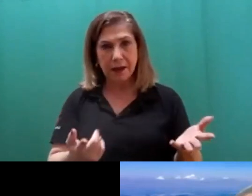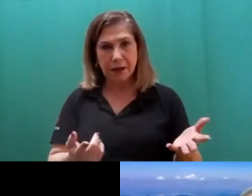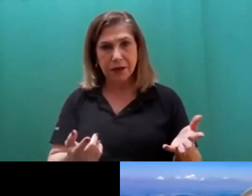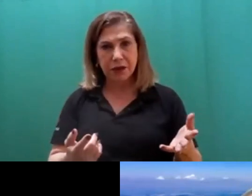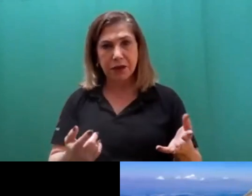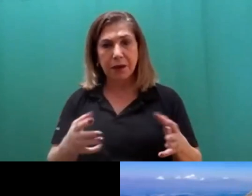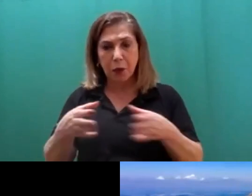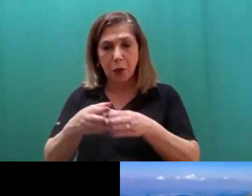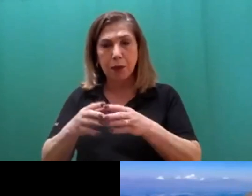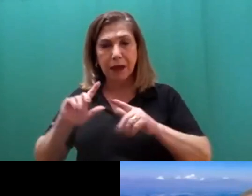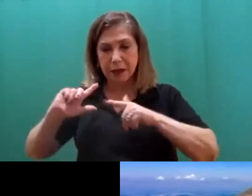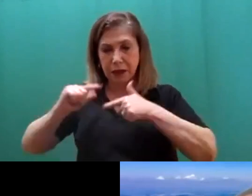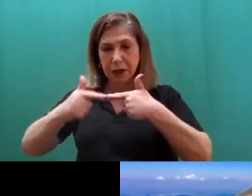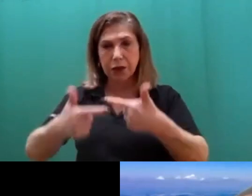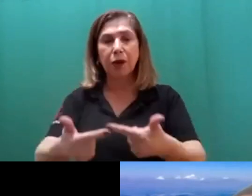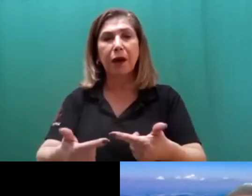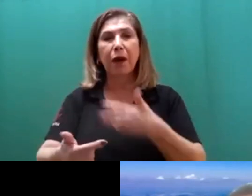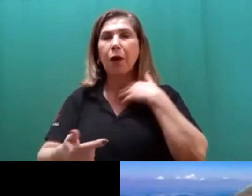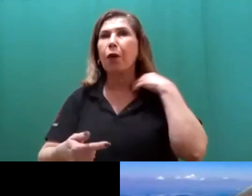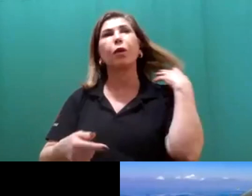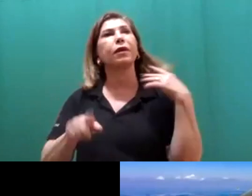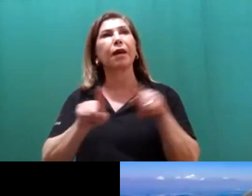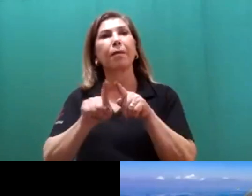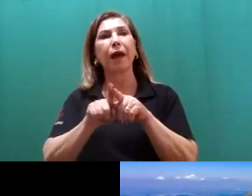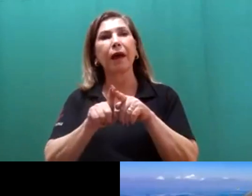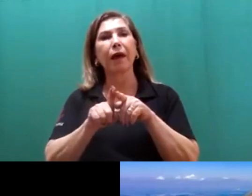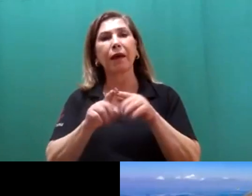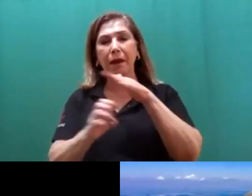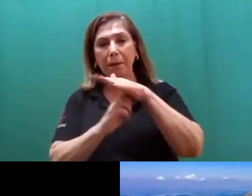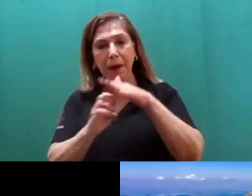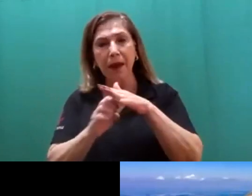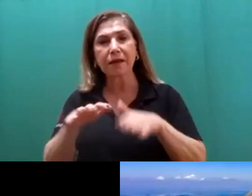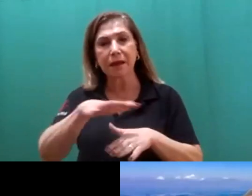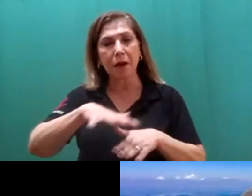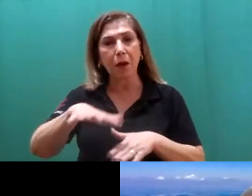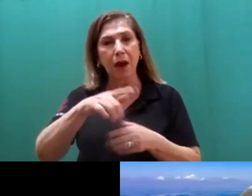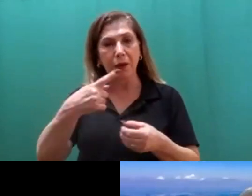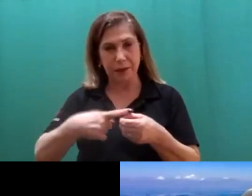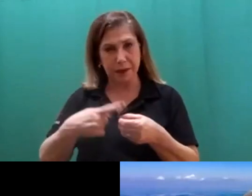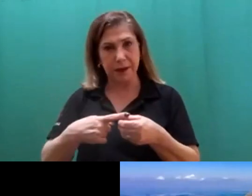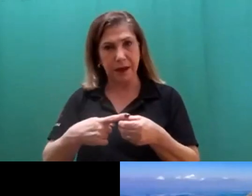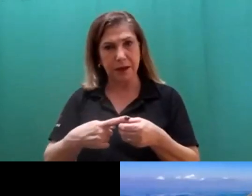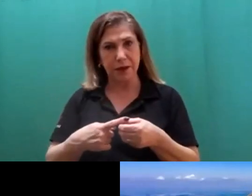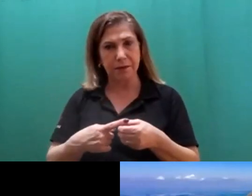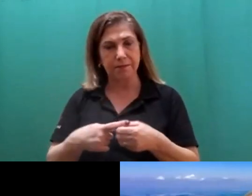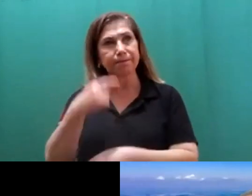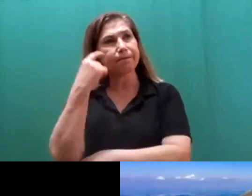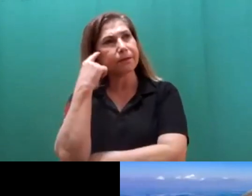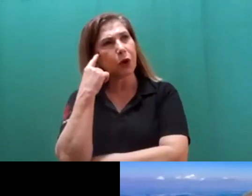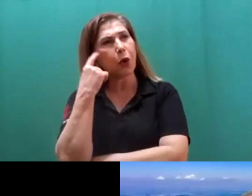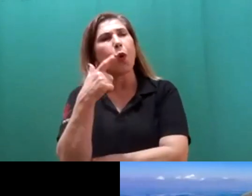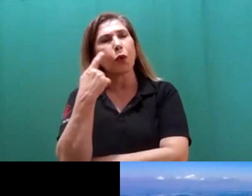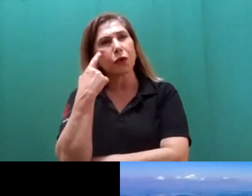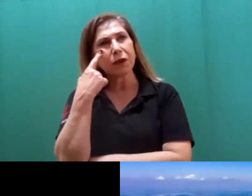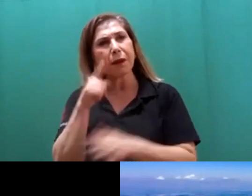quanto para a questão do mercado local, regional. A gente não tinha dado, a gente não sabia nem onde pesquisar. A gente